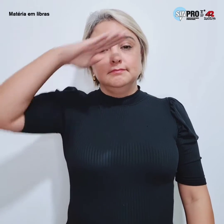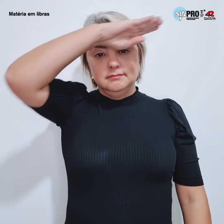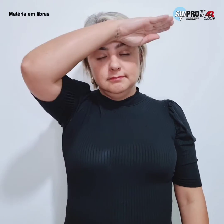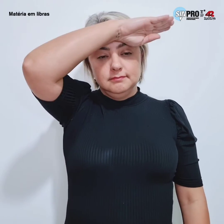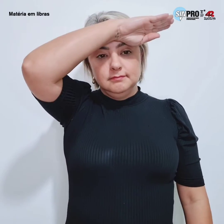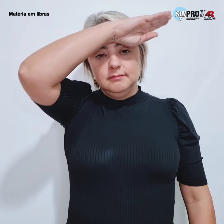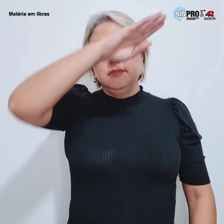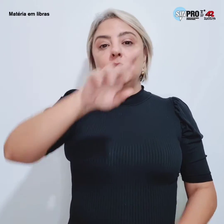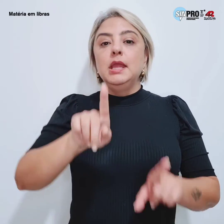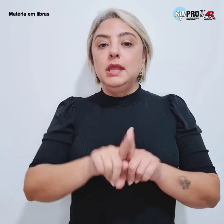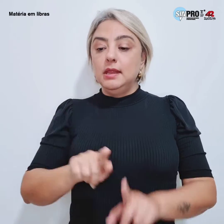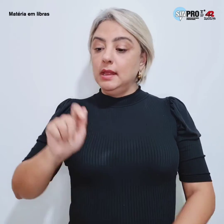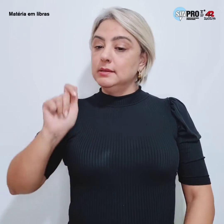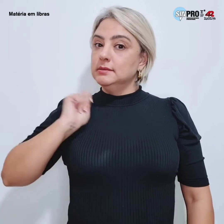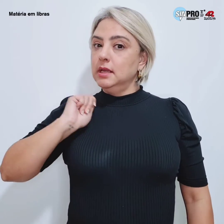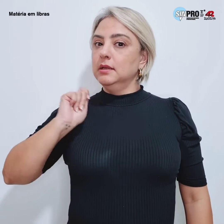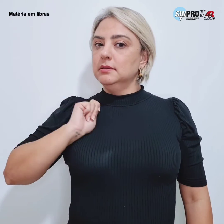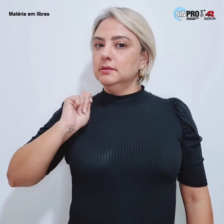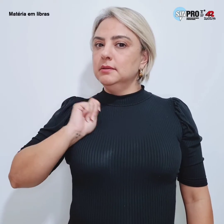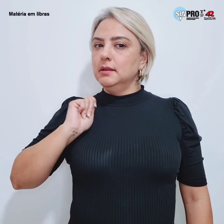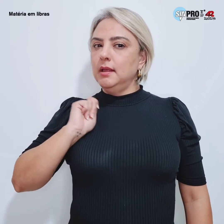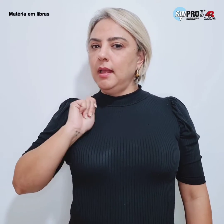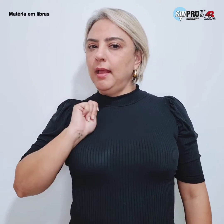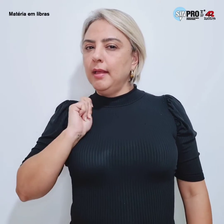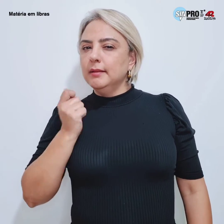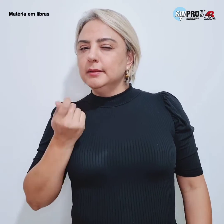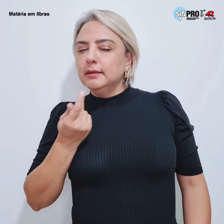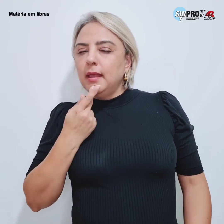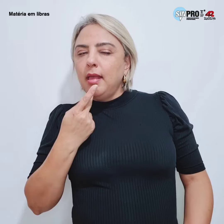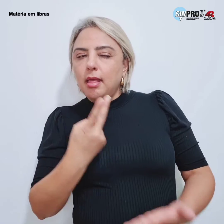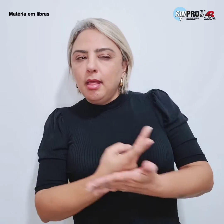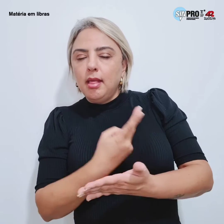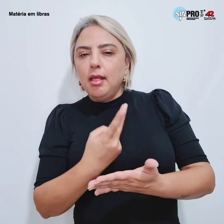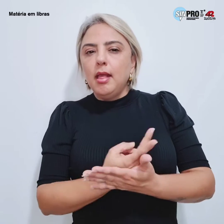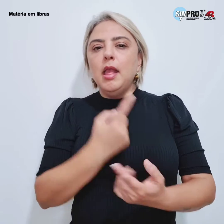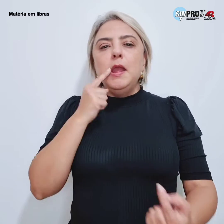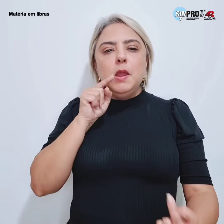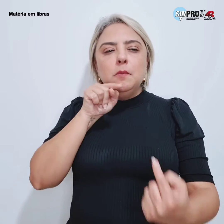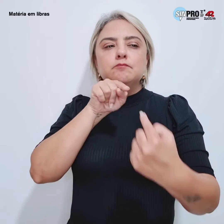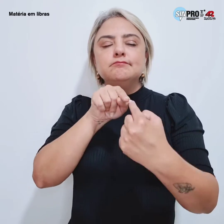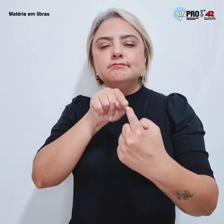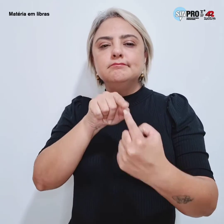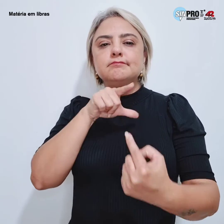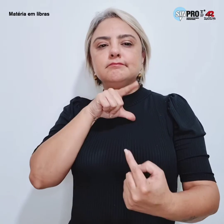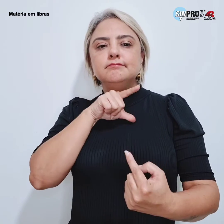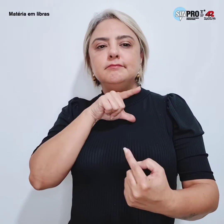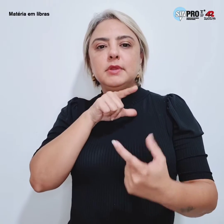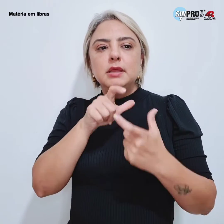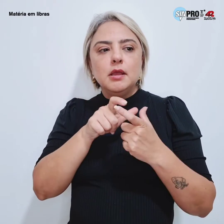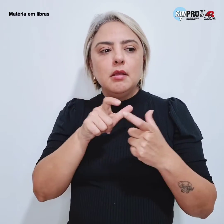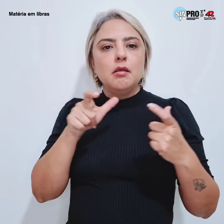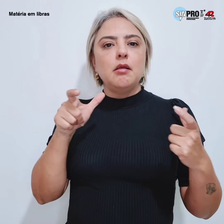das atitudes maledicentes e propositais que redundaram em uma